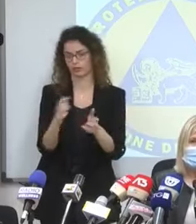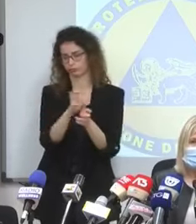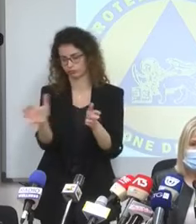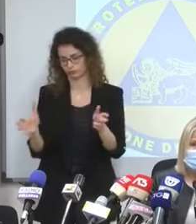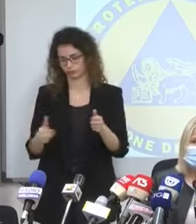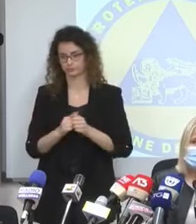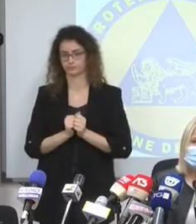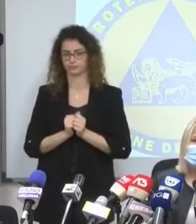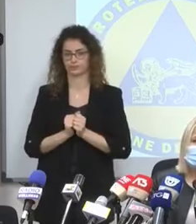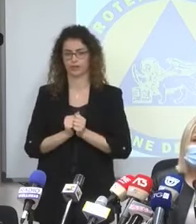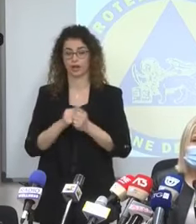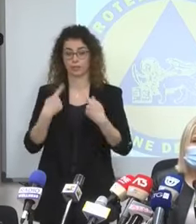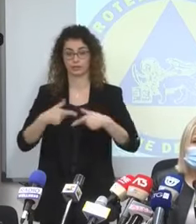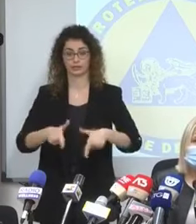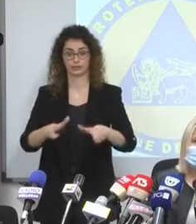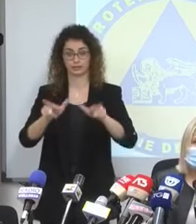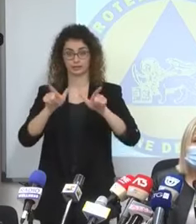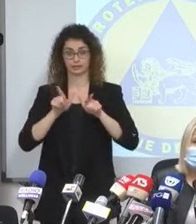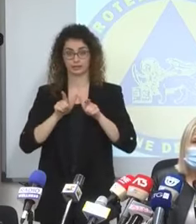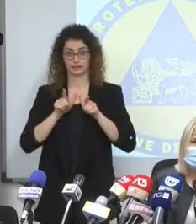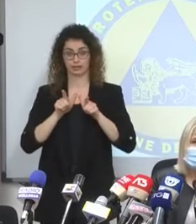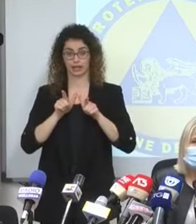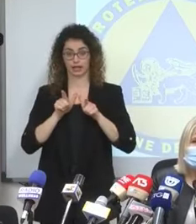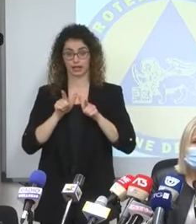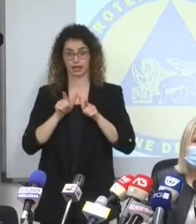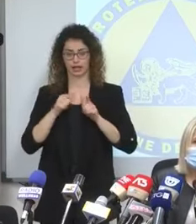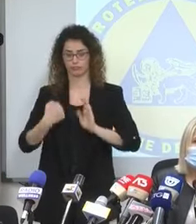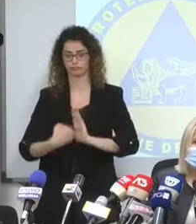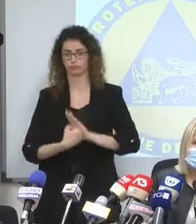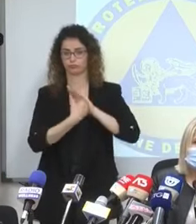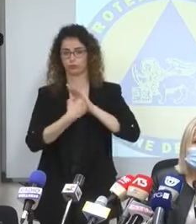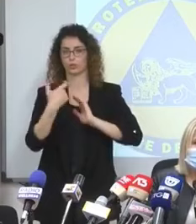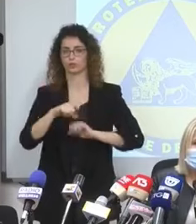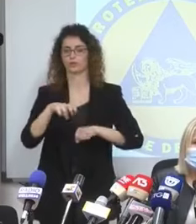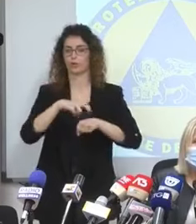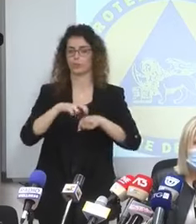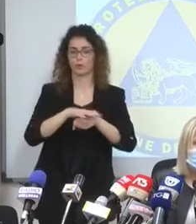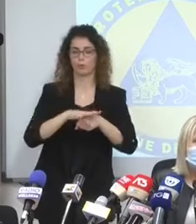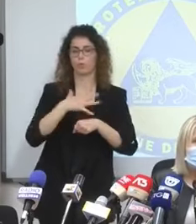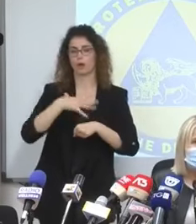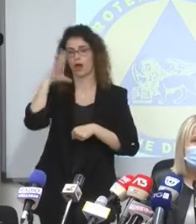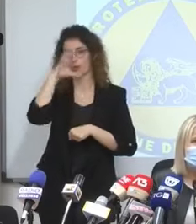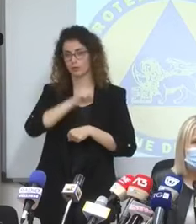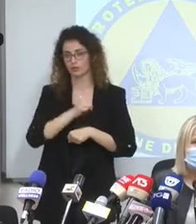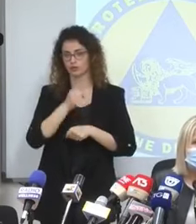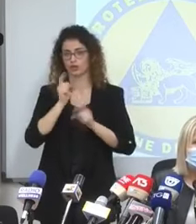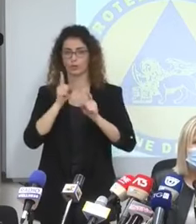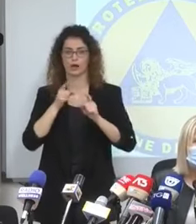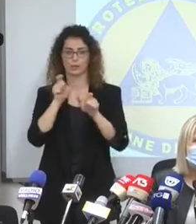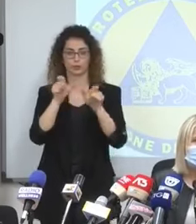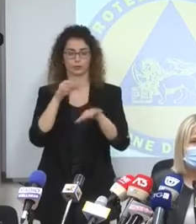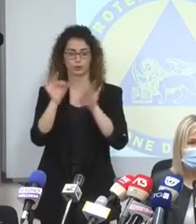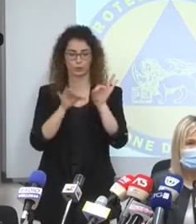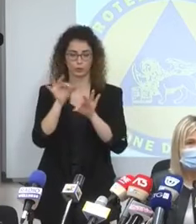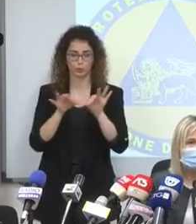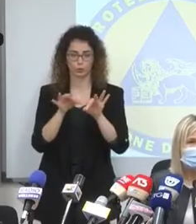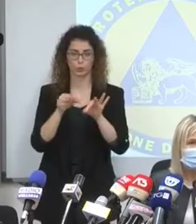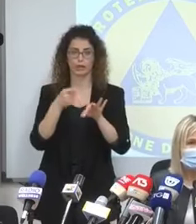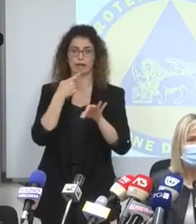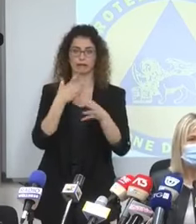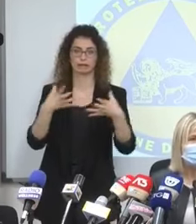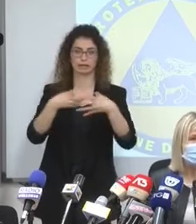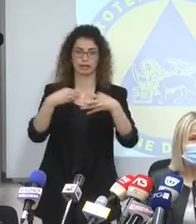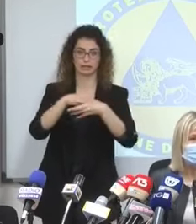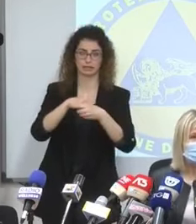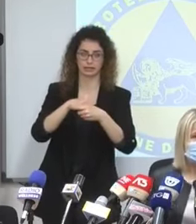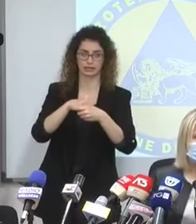quant'altro, e questo ci darà una grossa mano, perché allora i medici potranno anche capire, vedere quali dei loro assistiti sono rientrati,